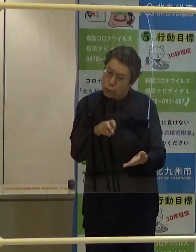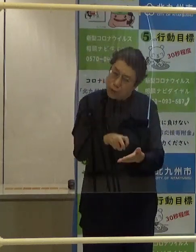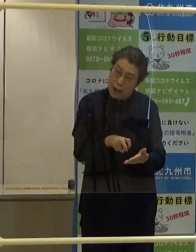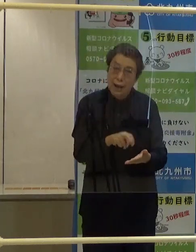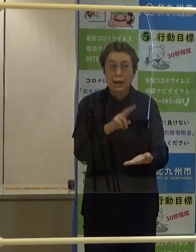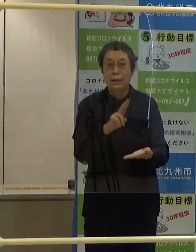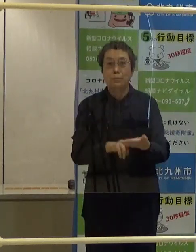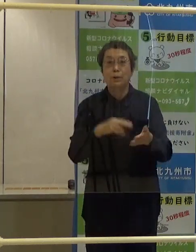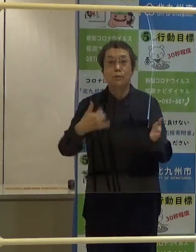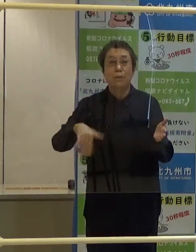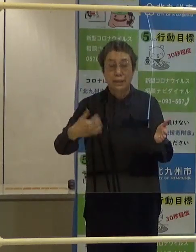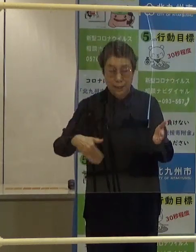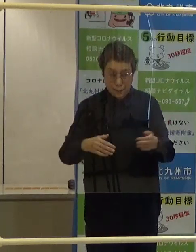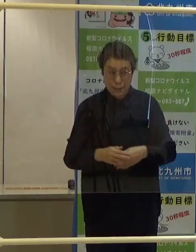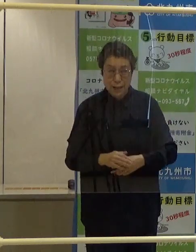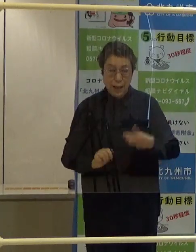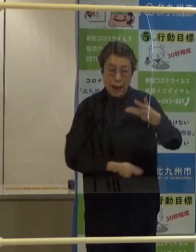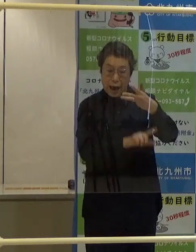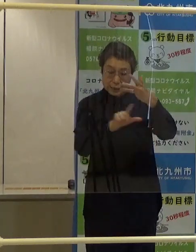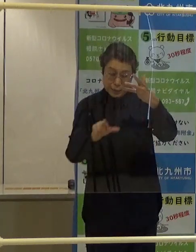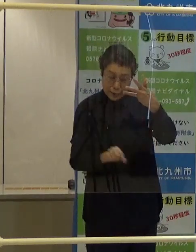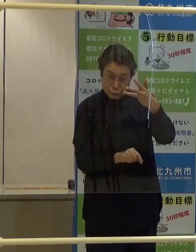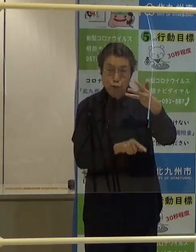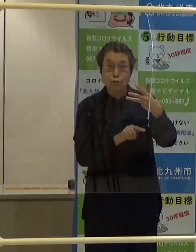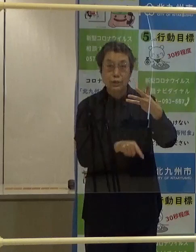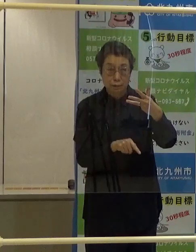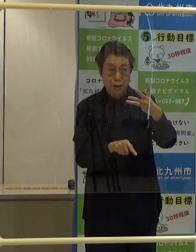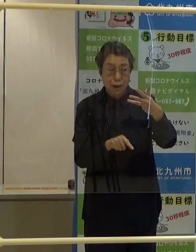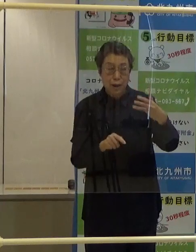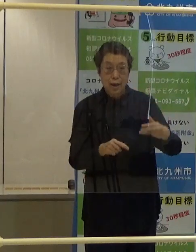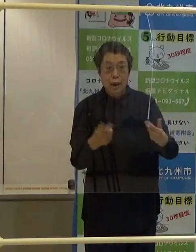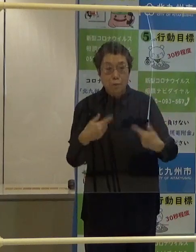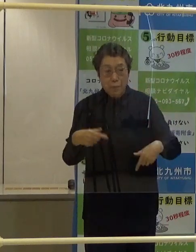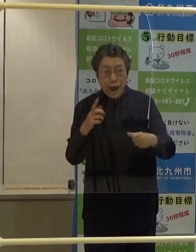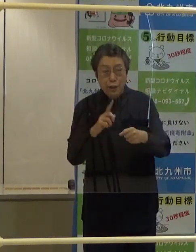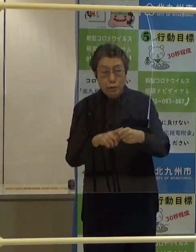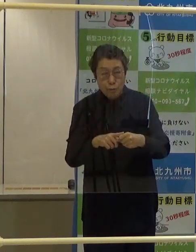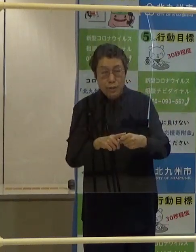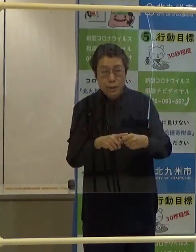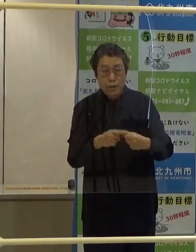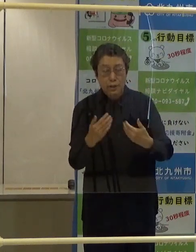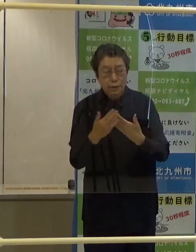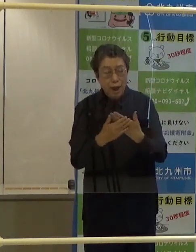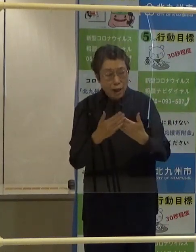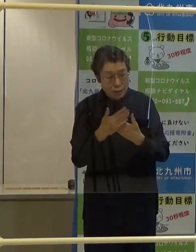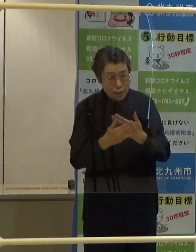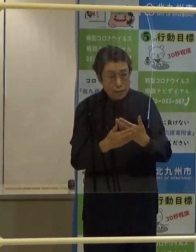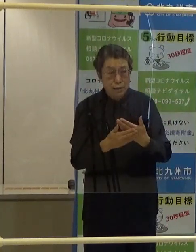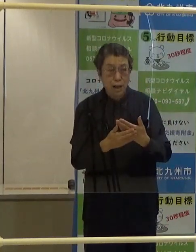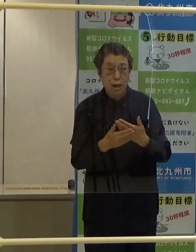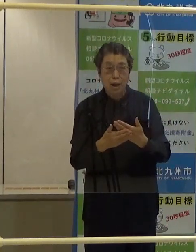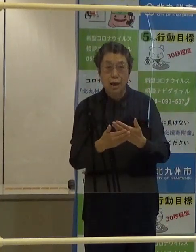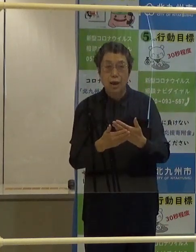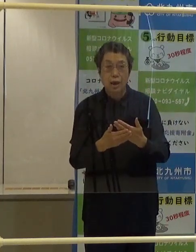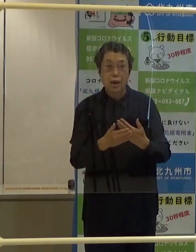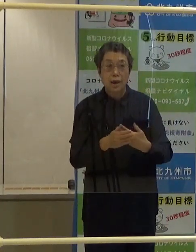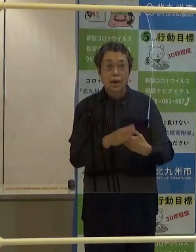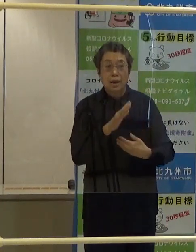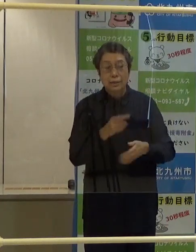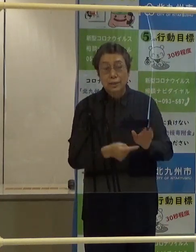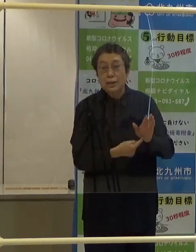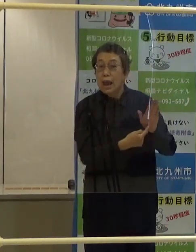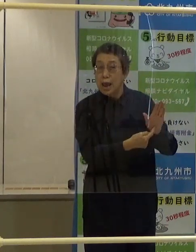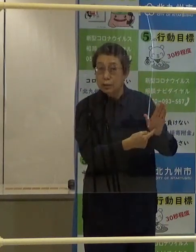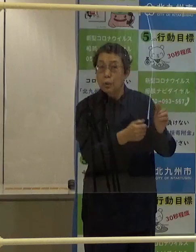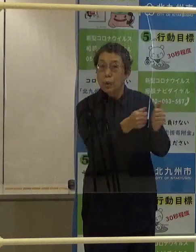8月には、毎年、非常に重要な国提案活動がございまして、国会議員の方